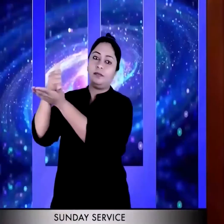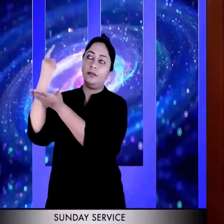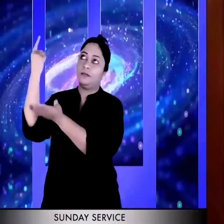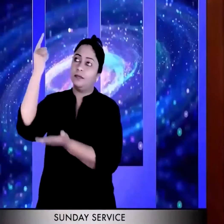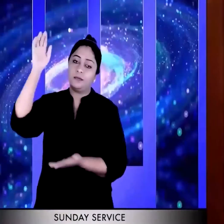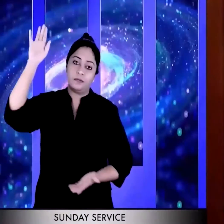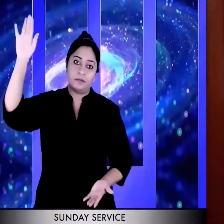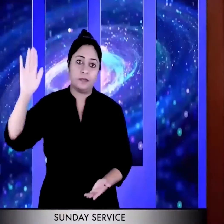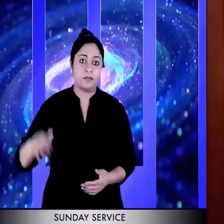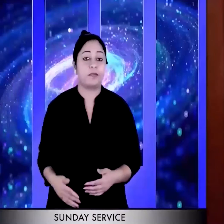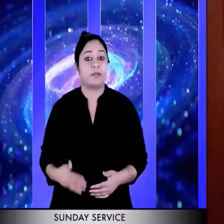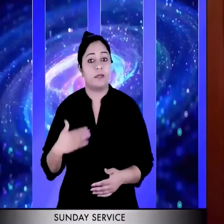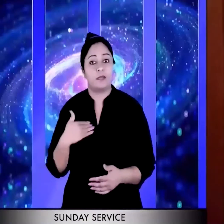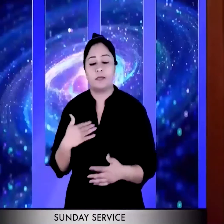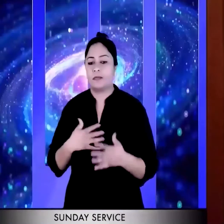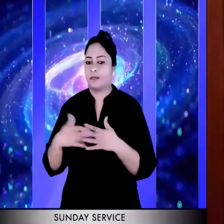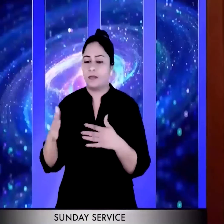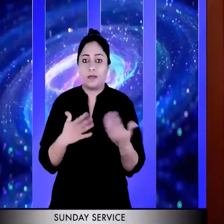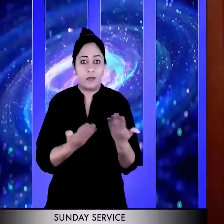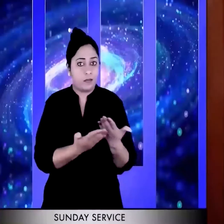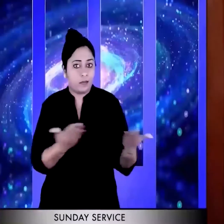সব কিছু করি